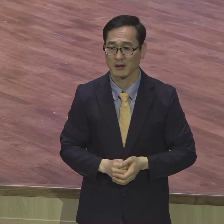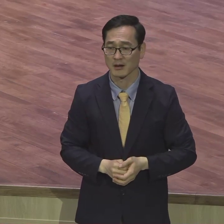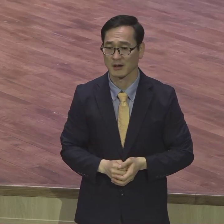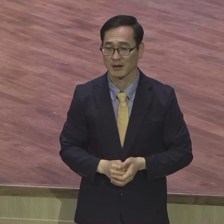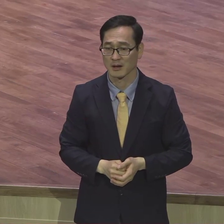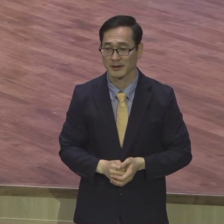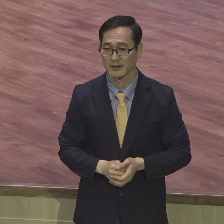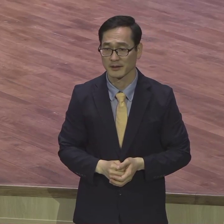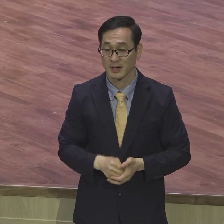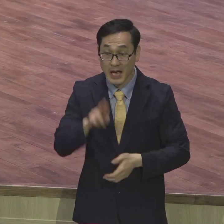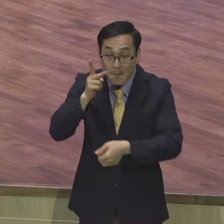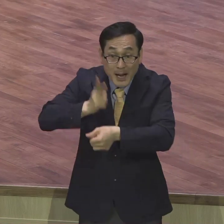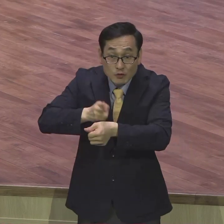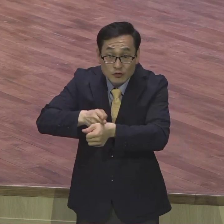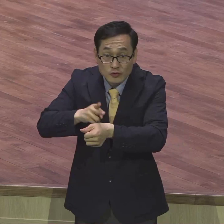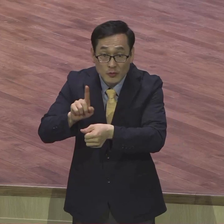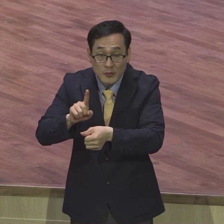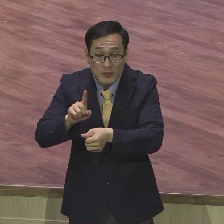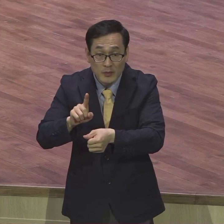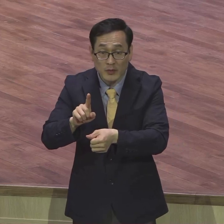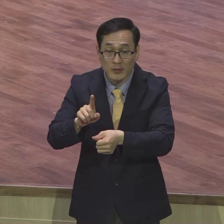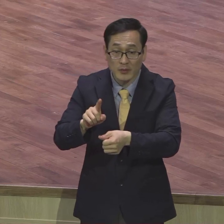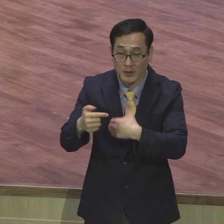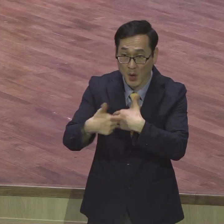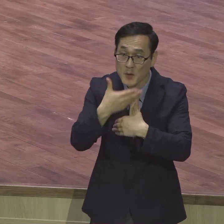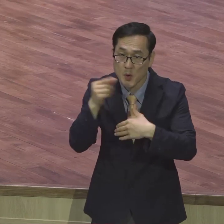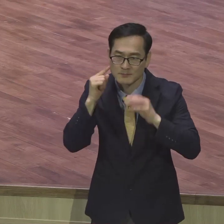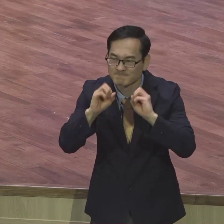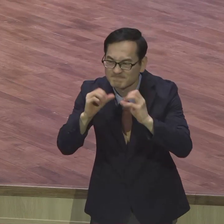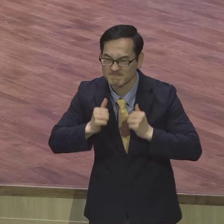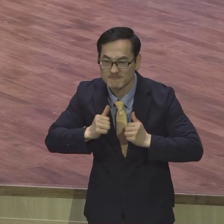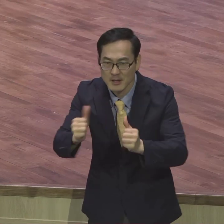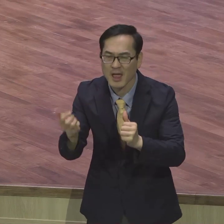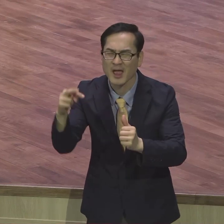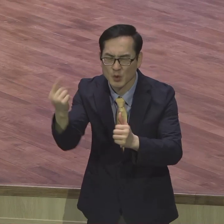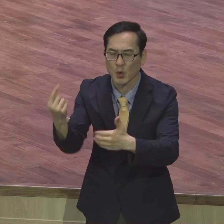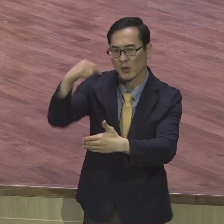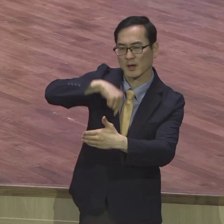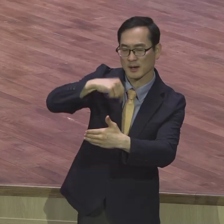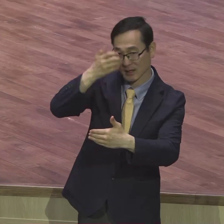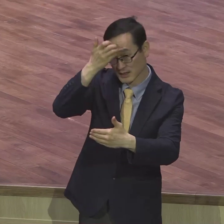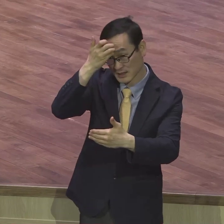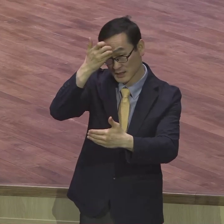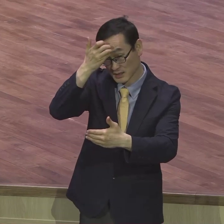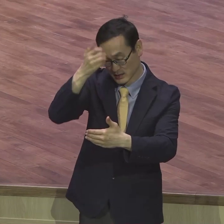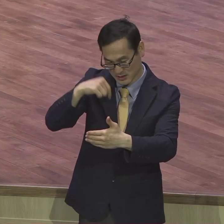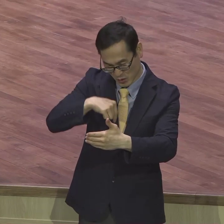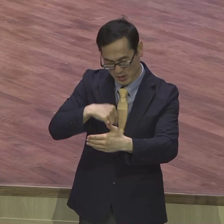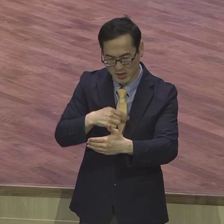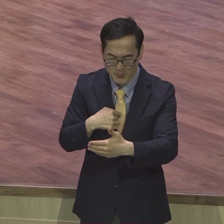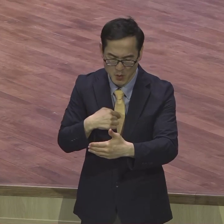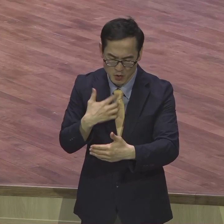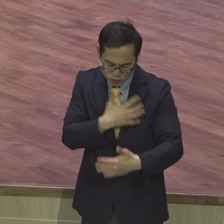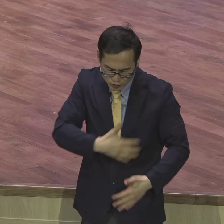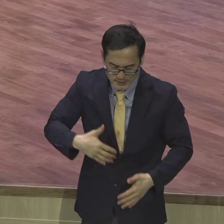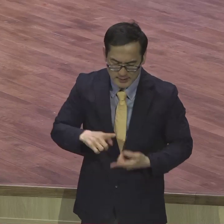사도 바울도 내면에 우리처럼 그런 육신의 소욕이 있다라고